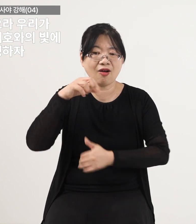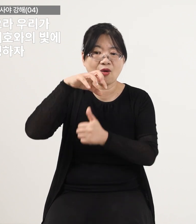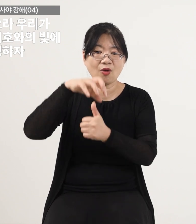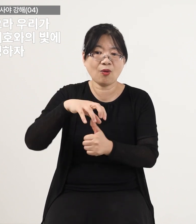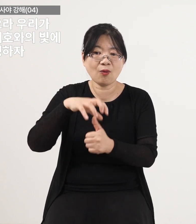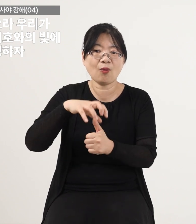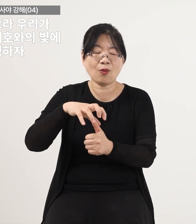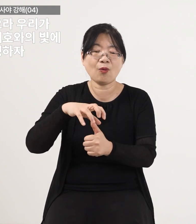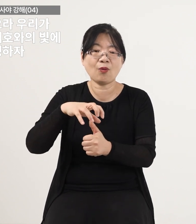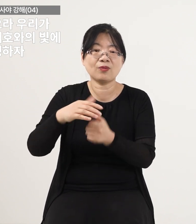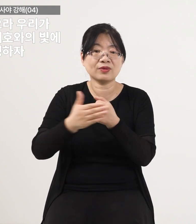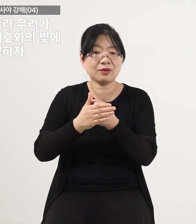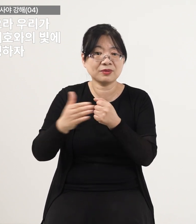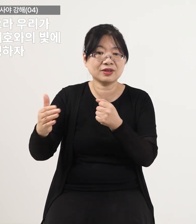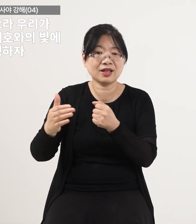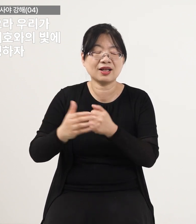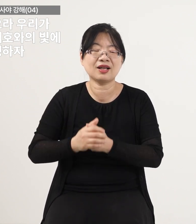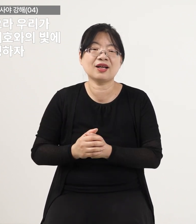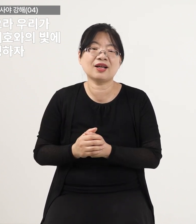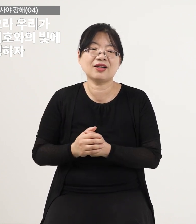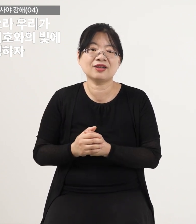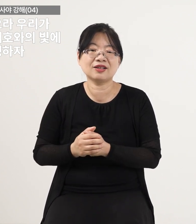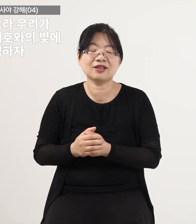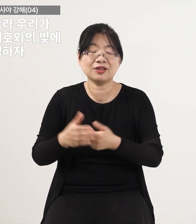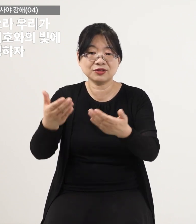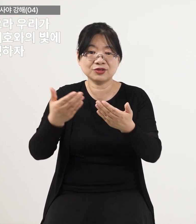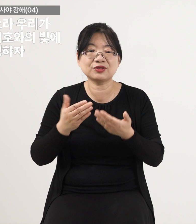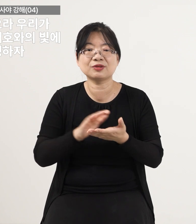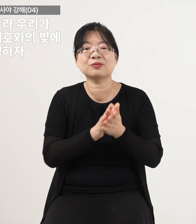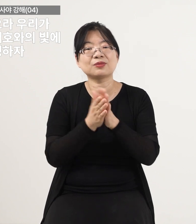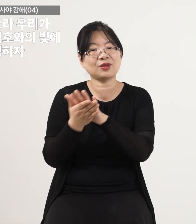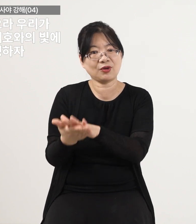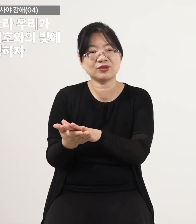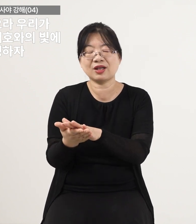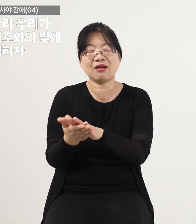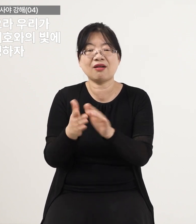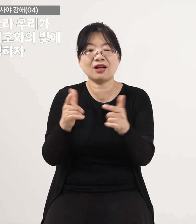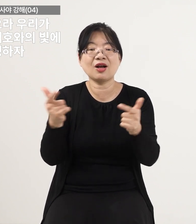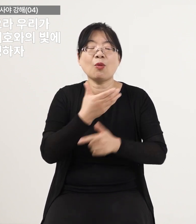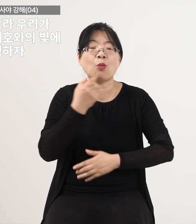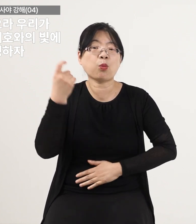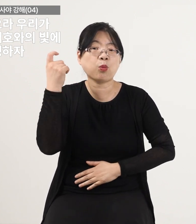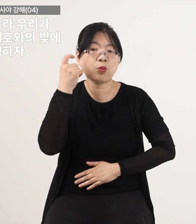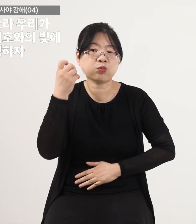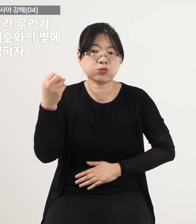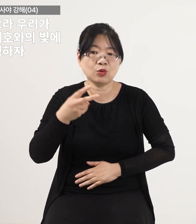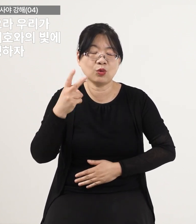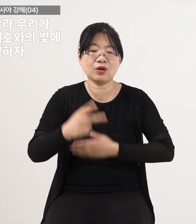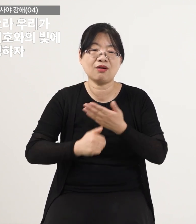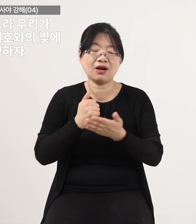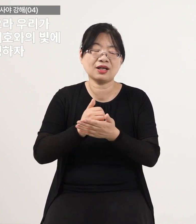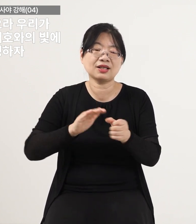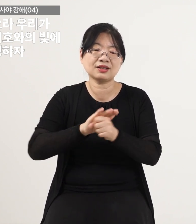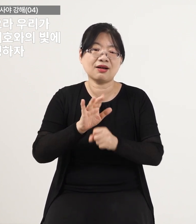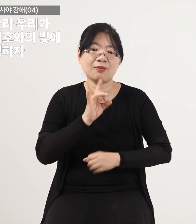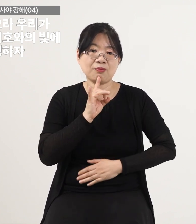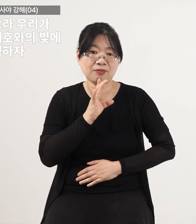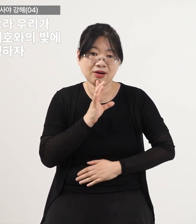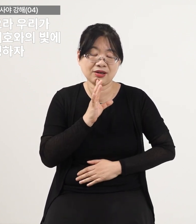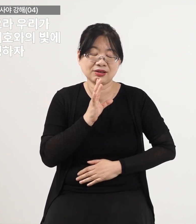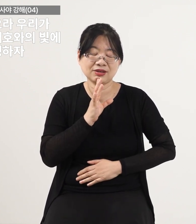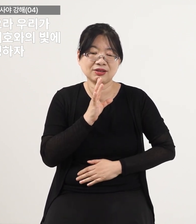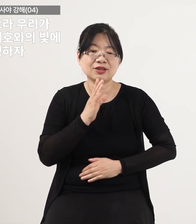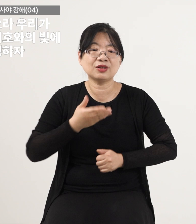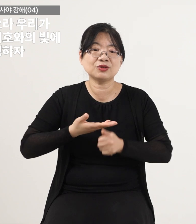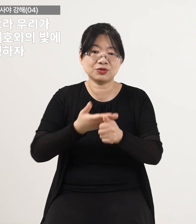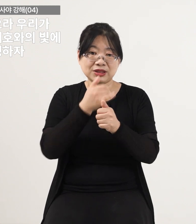억압된 억누름이 가져다주는 변화일 수가 없어요. 복음과 하나님의 사랑만이